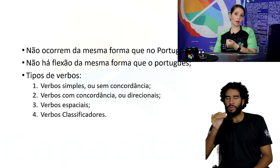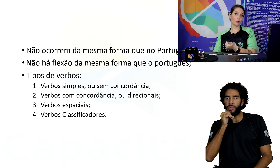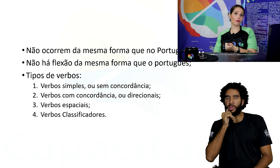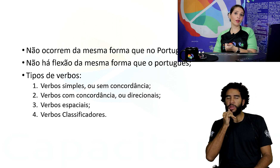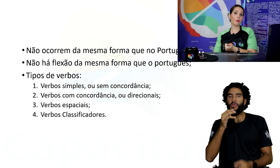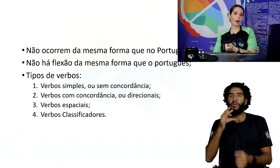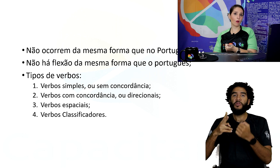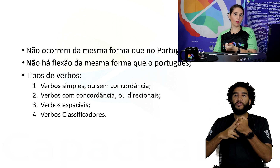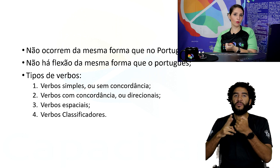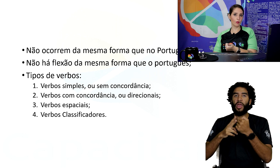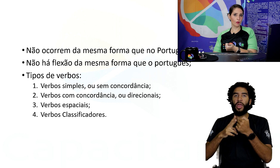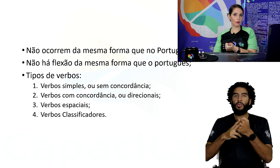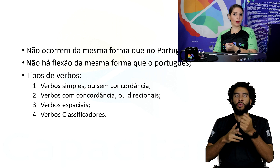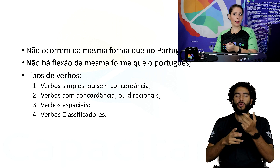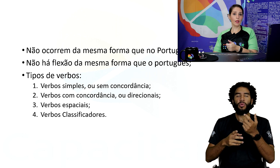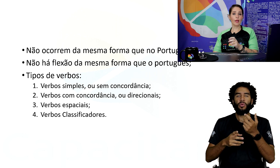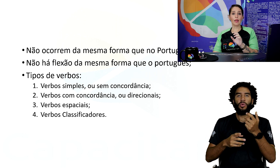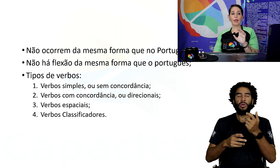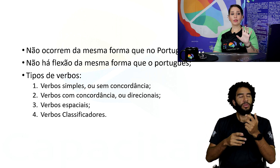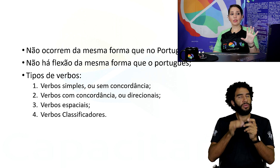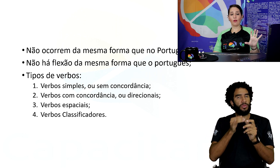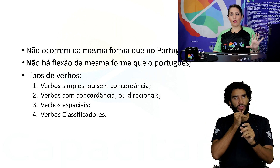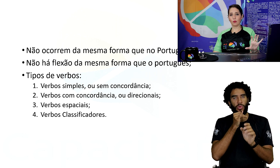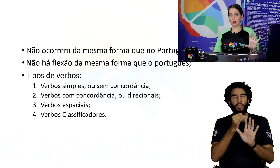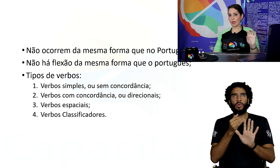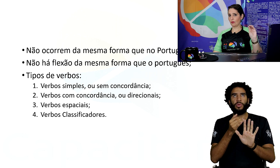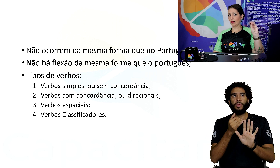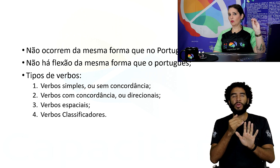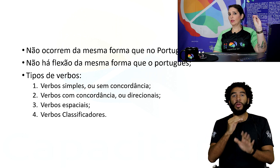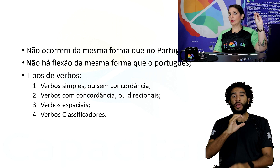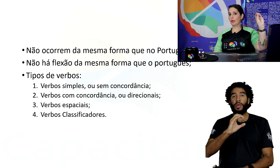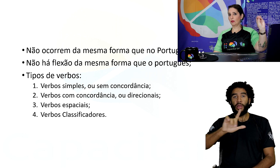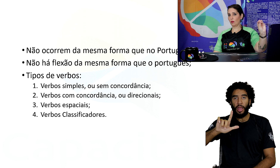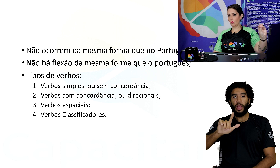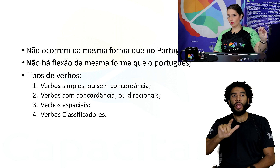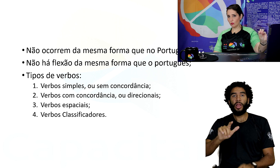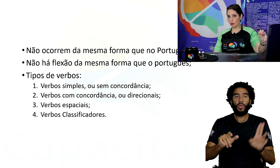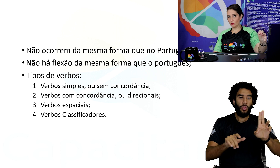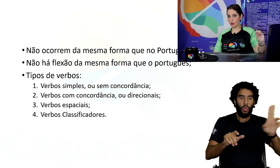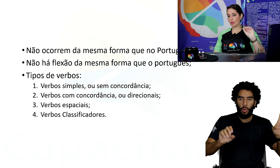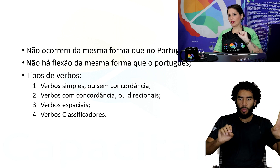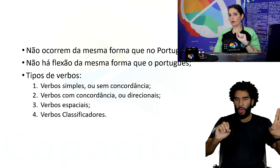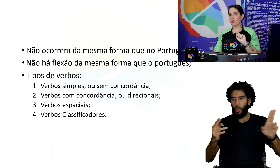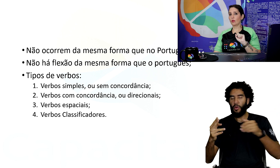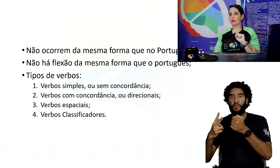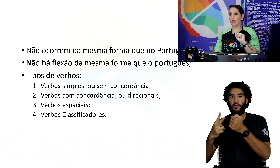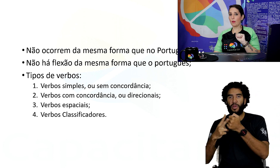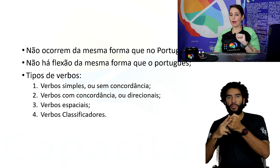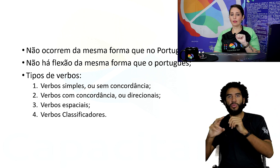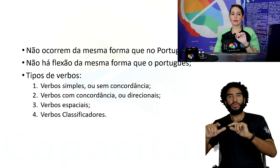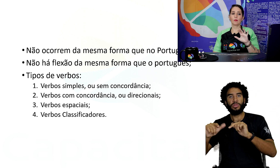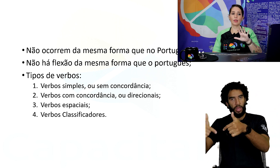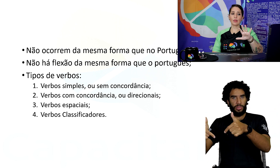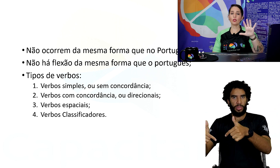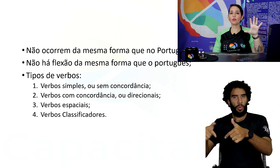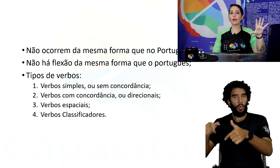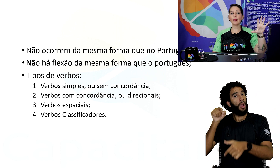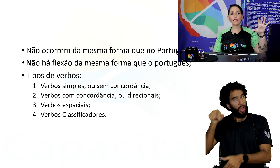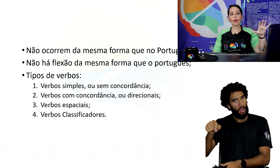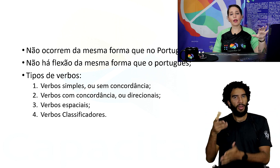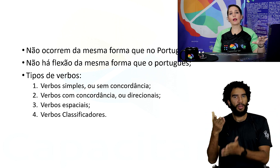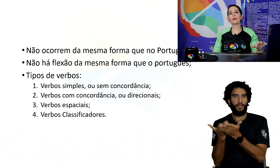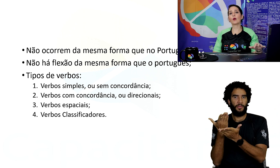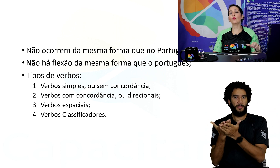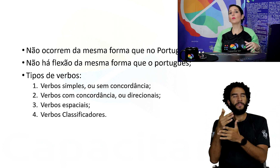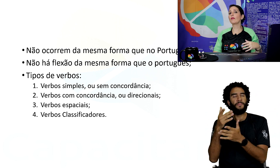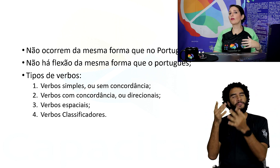classificador verbal, né? Esses verbos classificadores entram nos classificadores verbais. Mas aí a gente vai